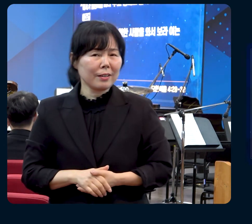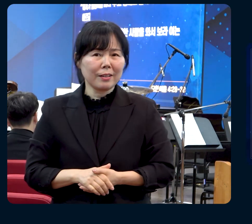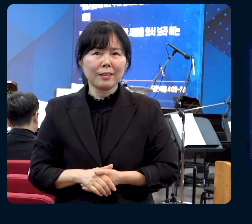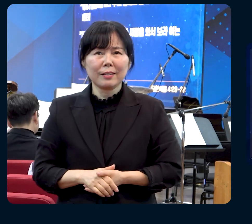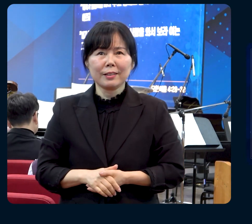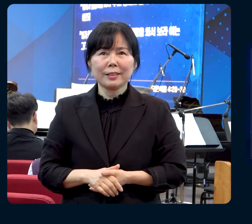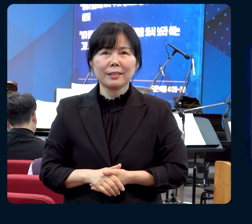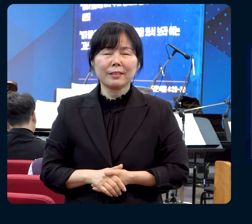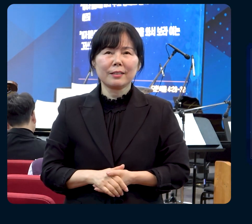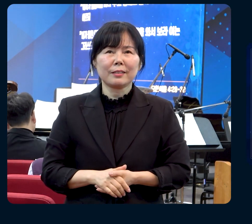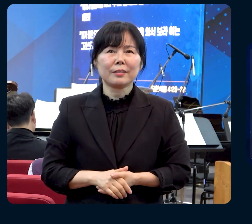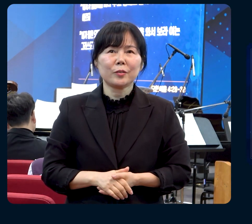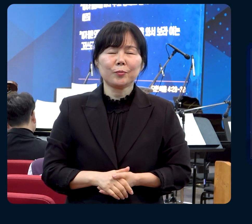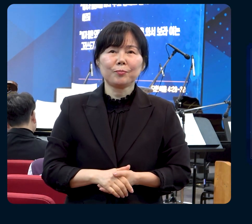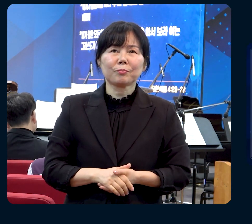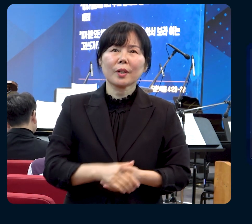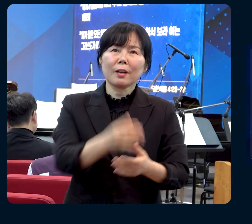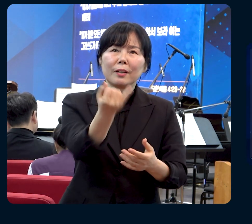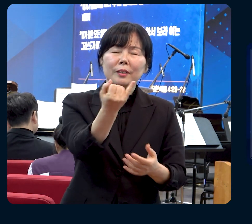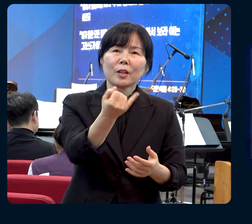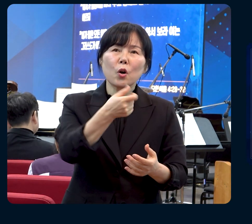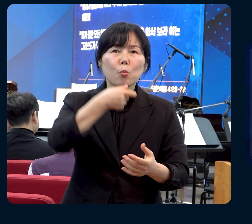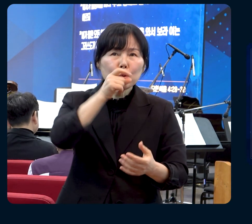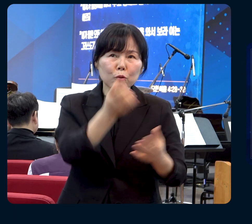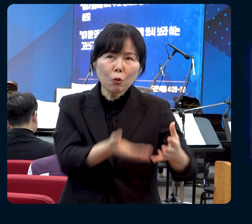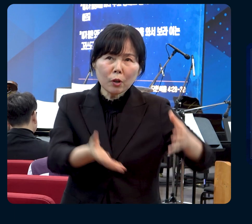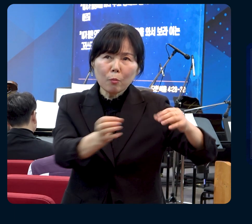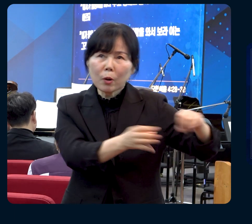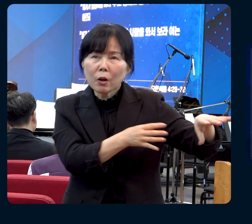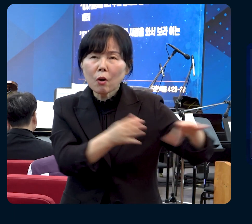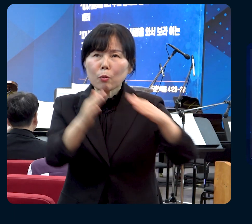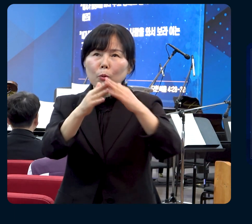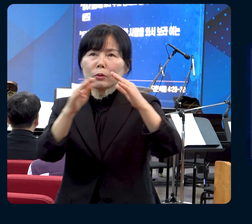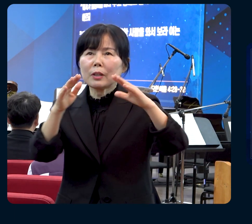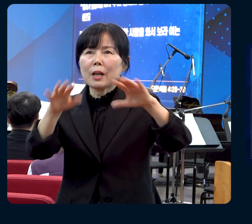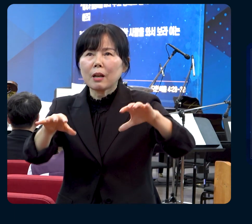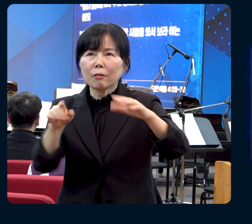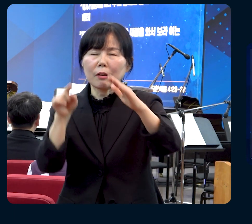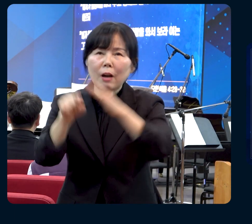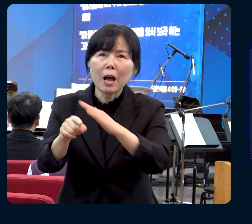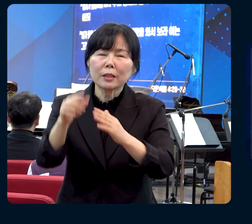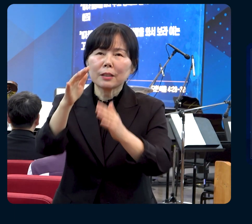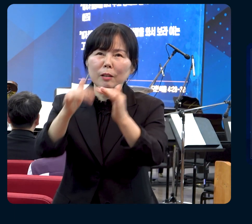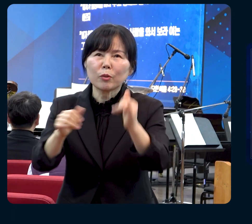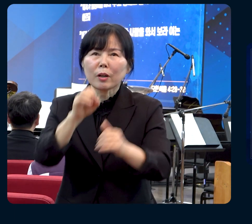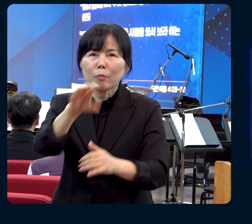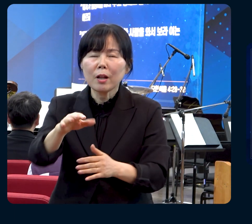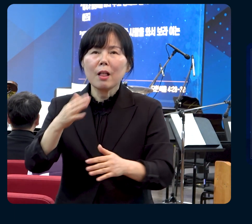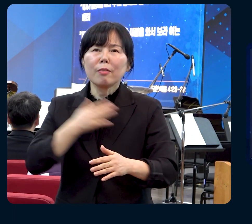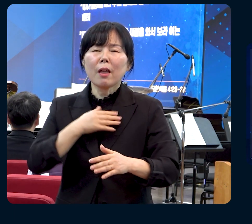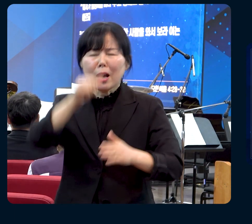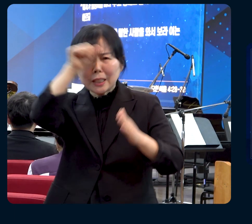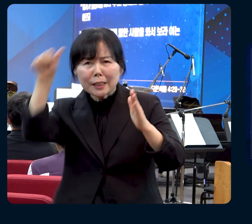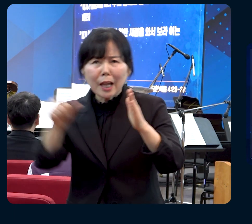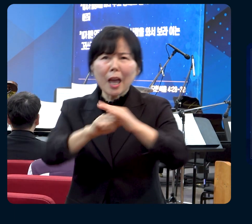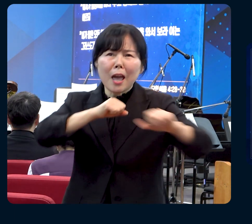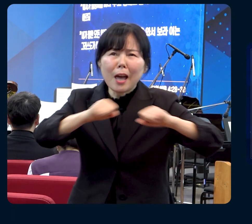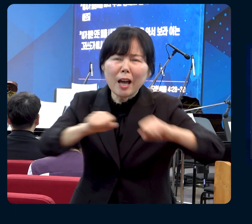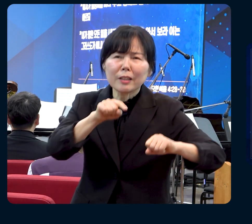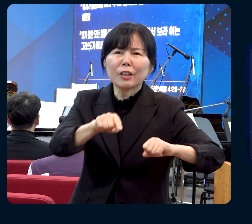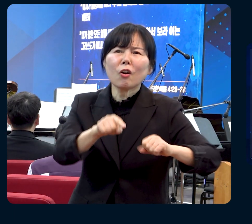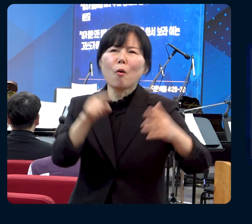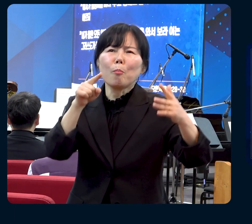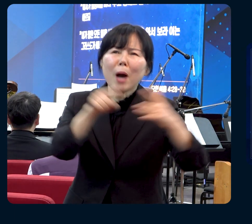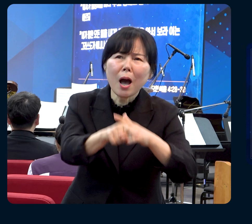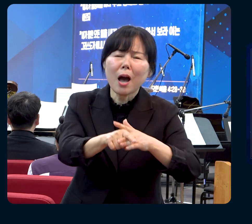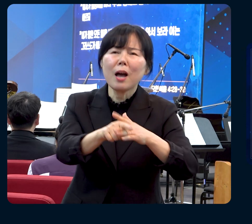28절에서 30절입니다. 여자가 물동이를 버려두고 동네로 들어가서 사람들에게 이르되 내가 행한 모든 일을 내게 말한 사람을